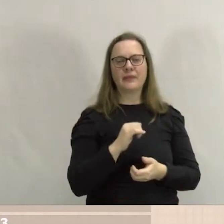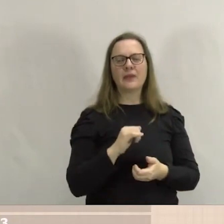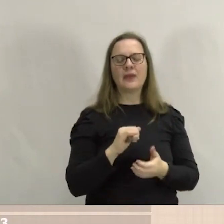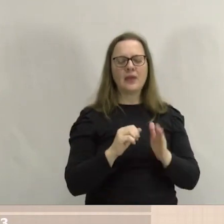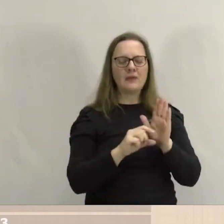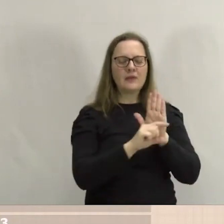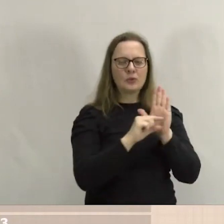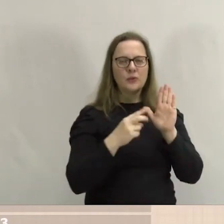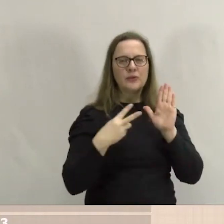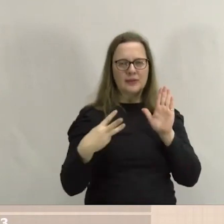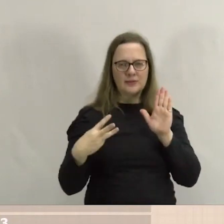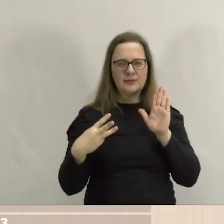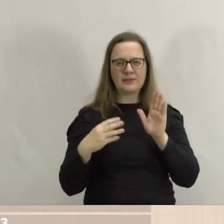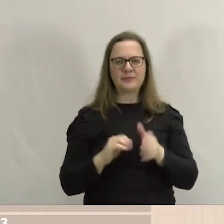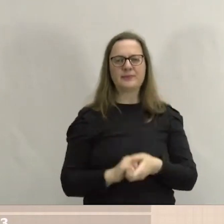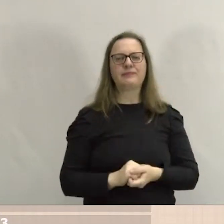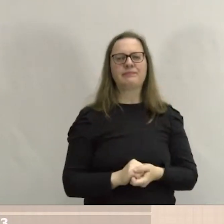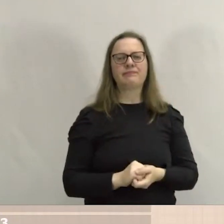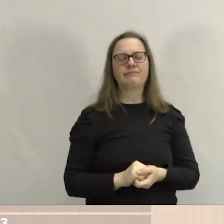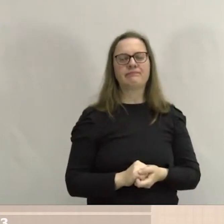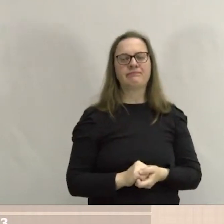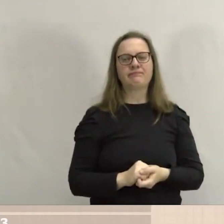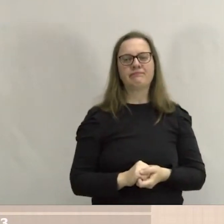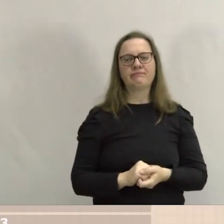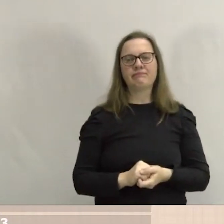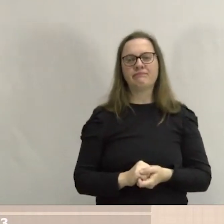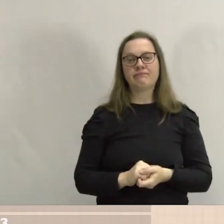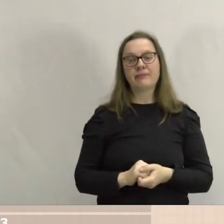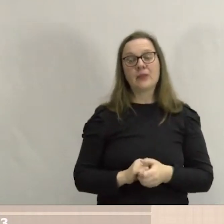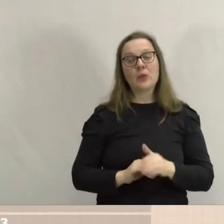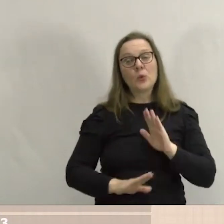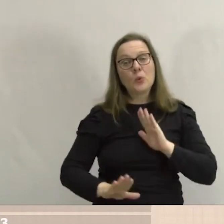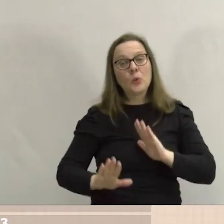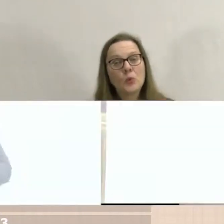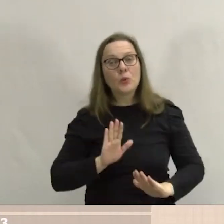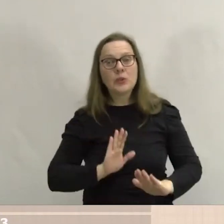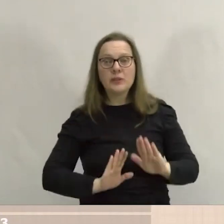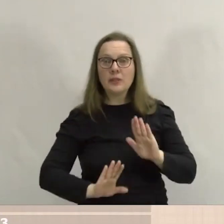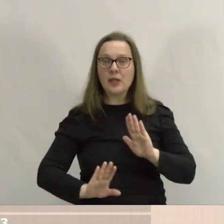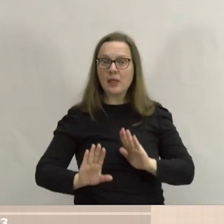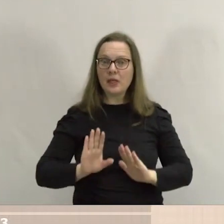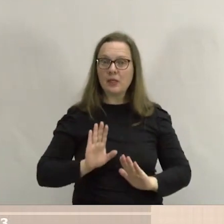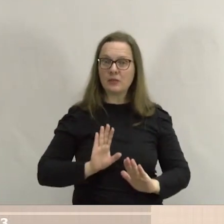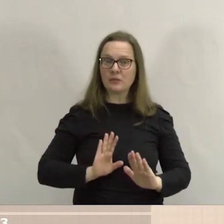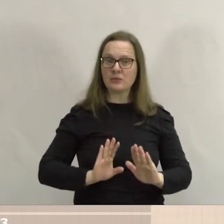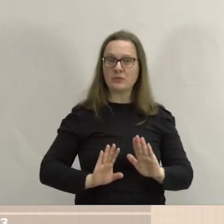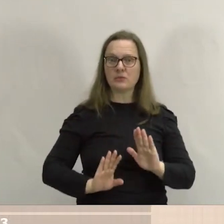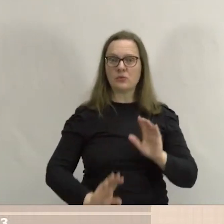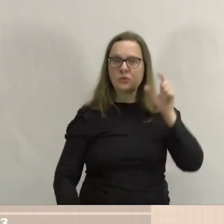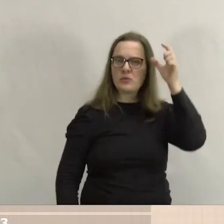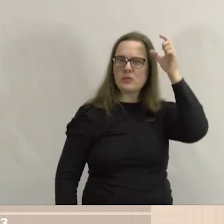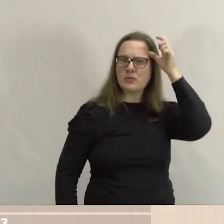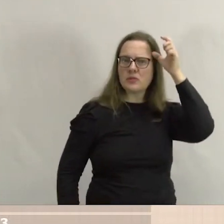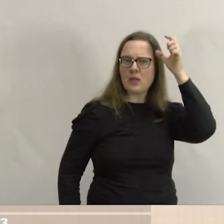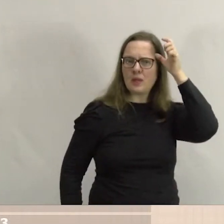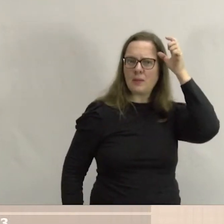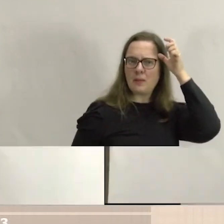Mas receio que, assim como a serpente enganou a Eva com a sua